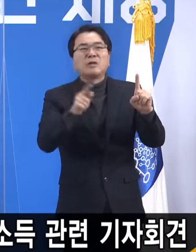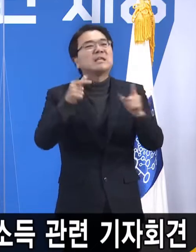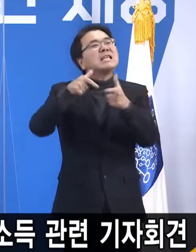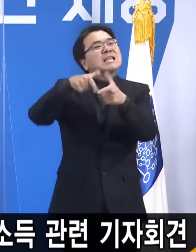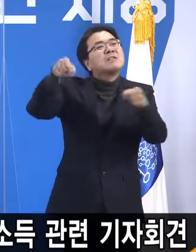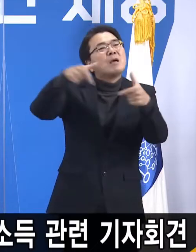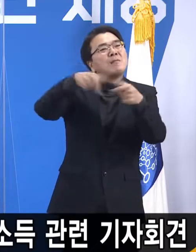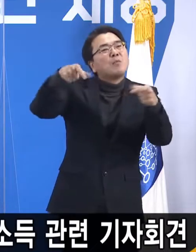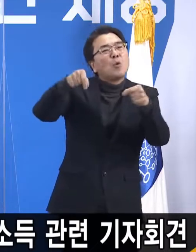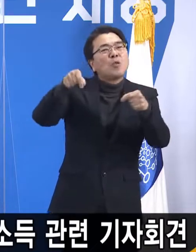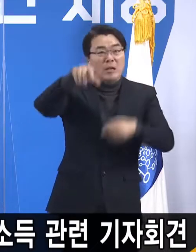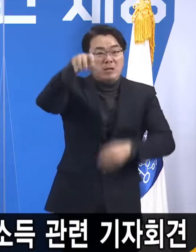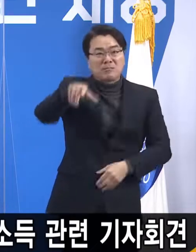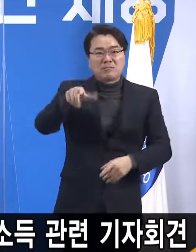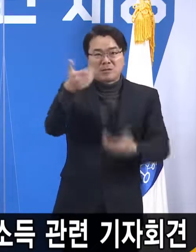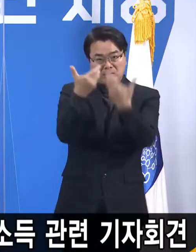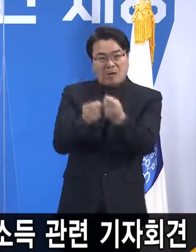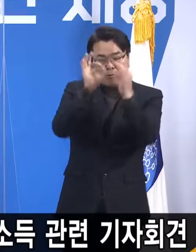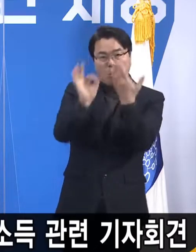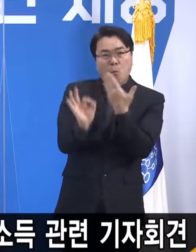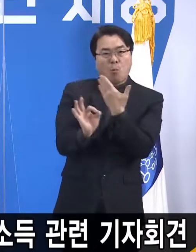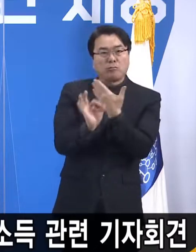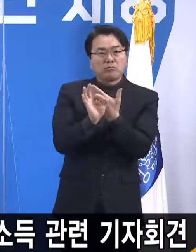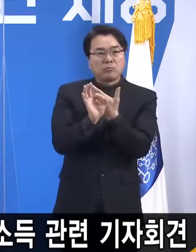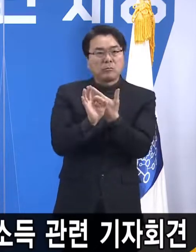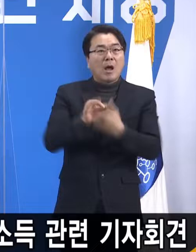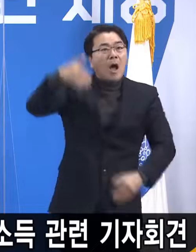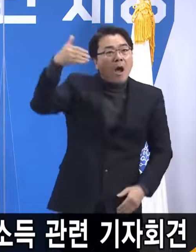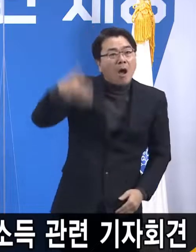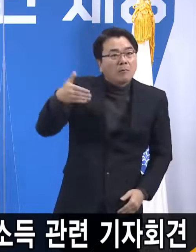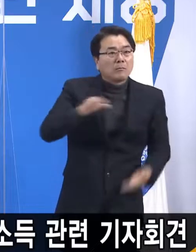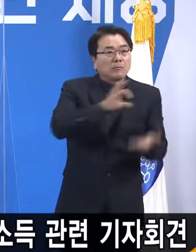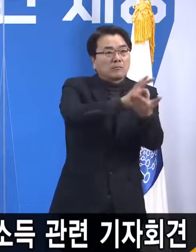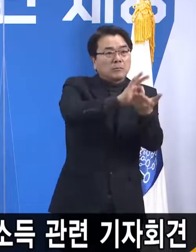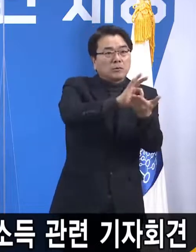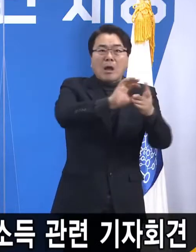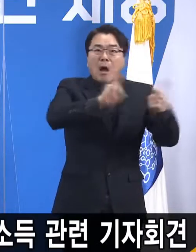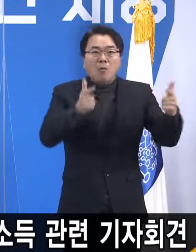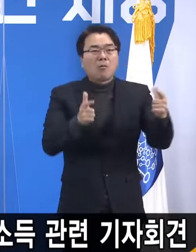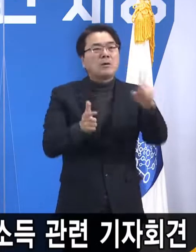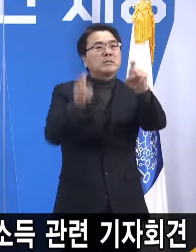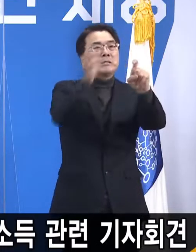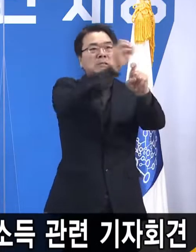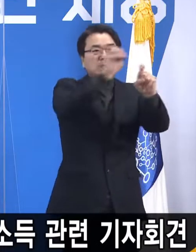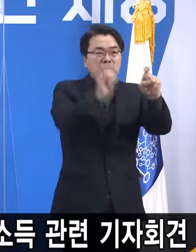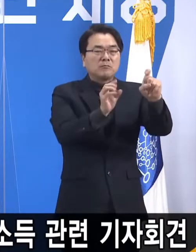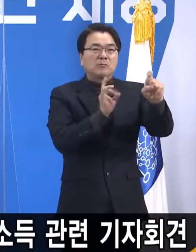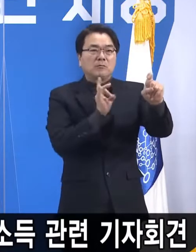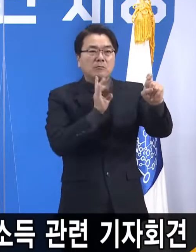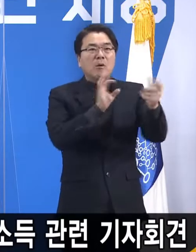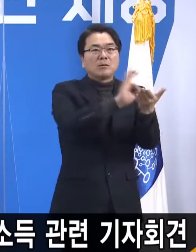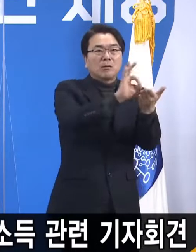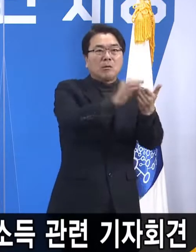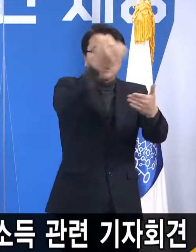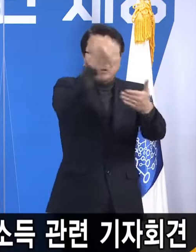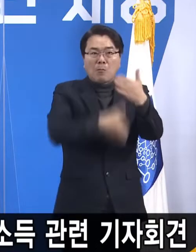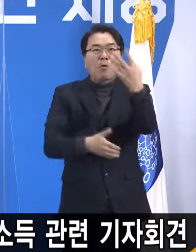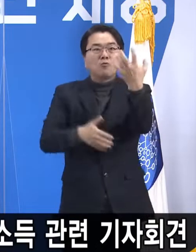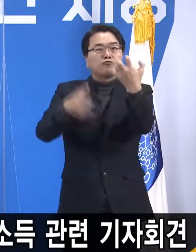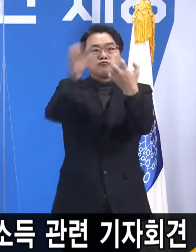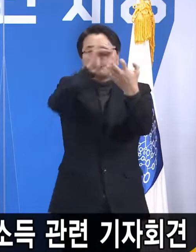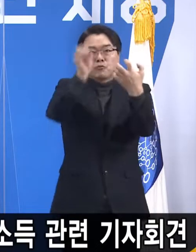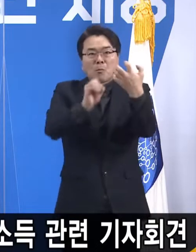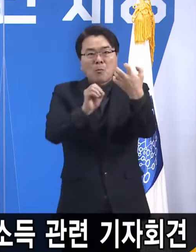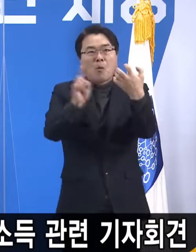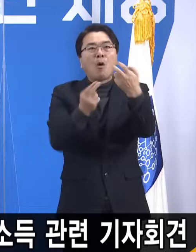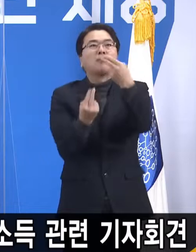지급한 현금으로 지급한 일본의 경우는 아직도 10%밖에 사용하지 않고 나머지 90%가